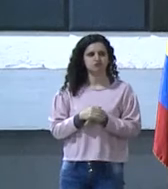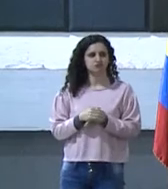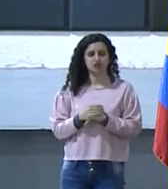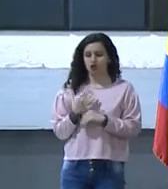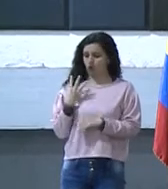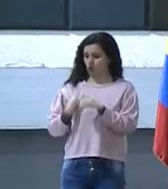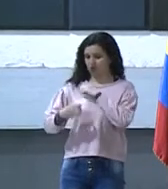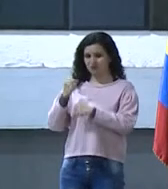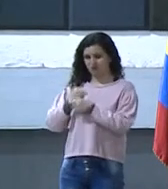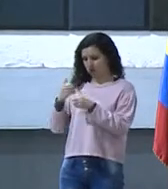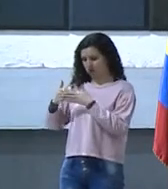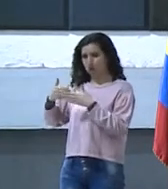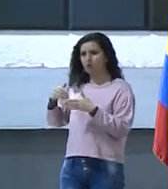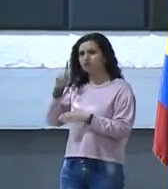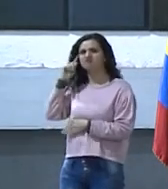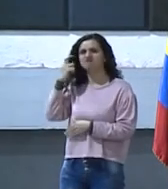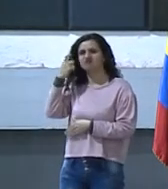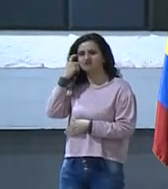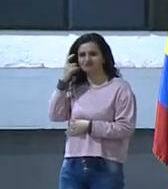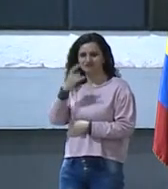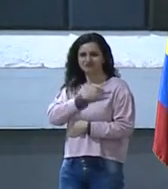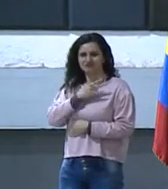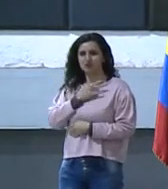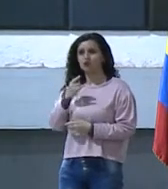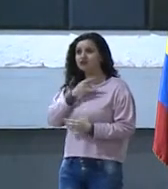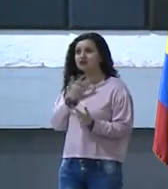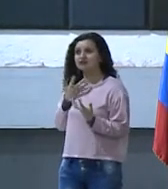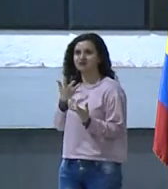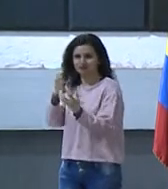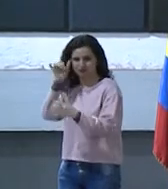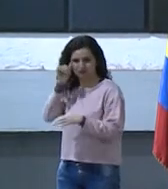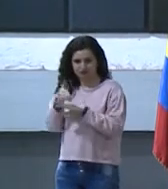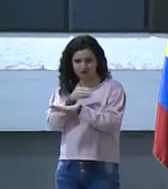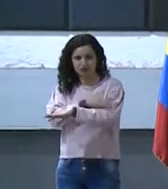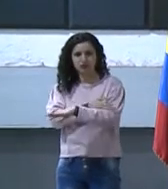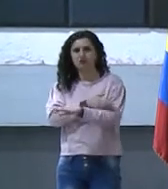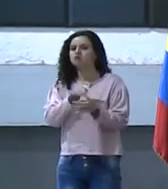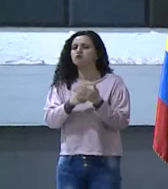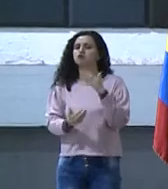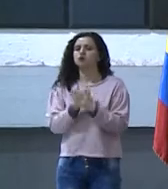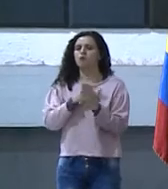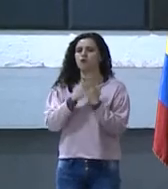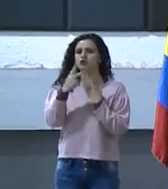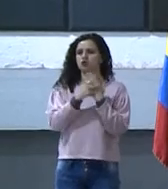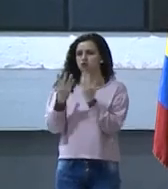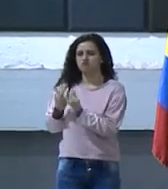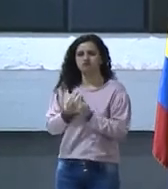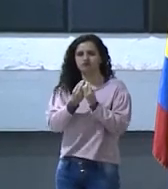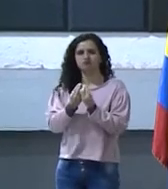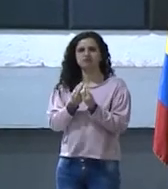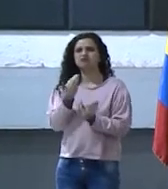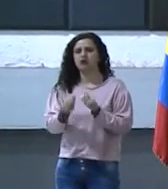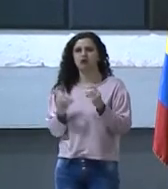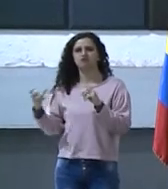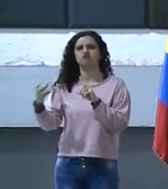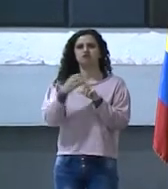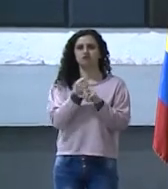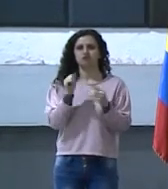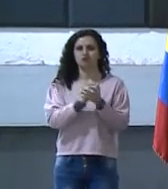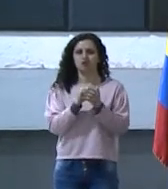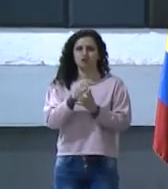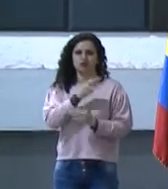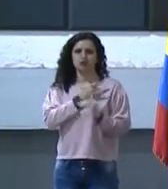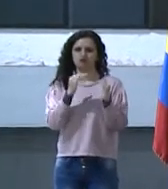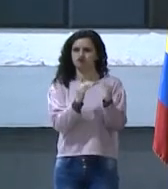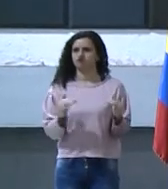el gobierno universitario la universidad que queremos emprende un proyecto colectivo que consiguió posicionar a la universidad como un lugar